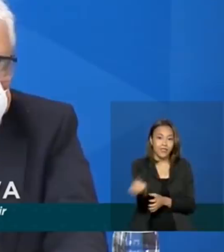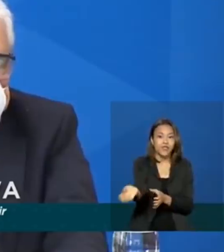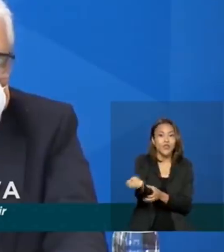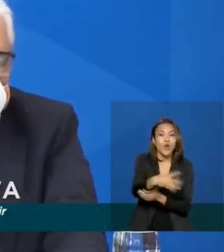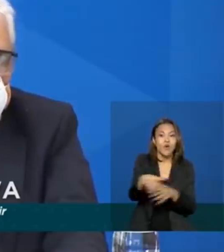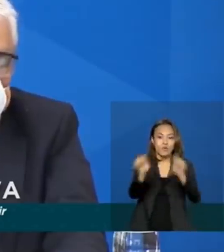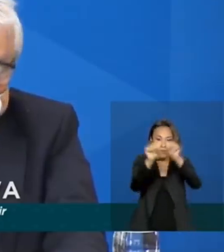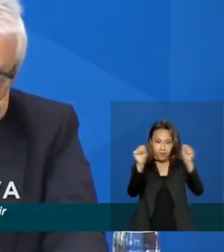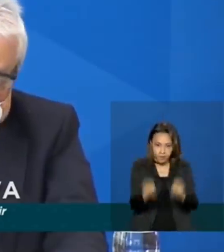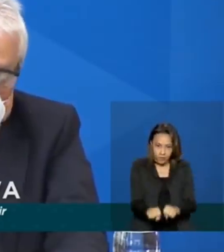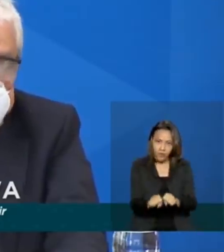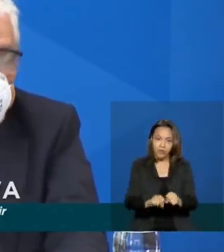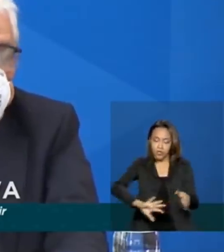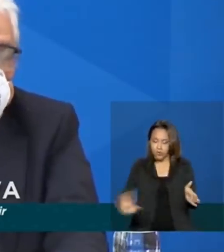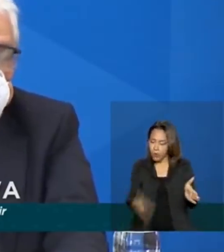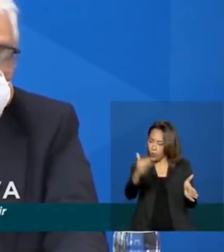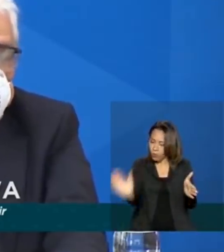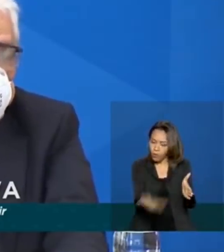Cada um